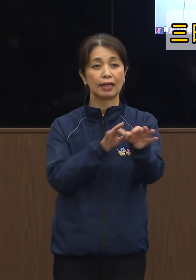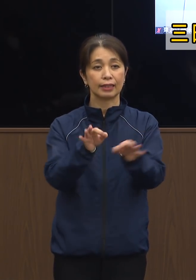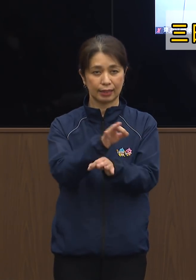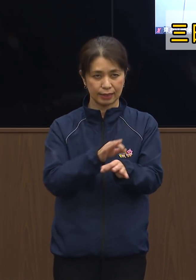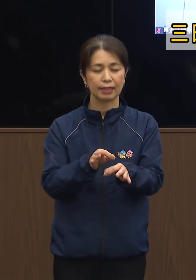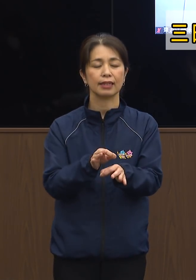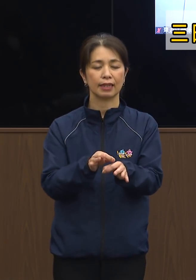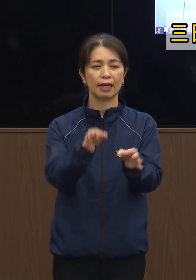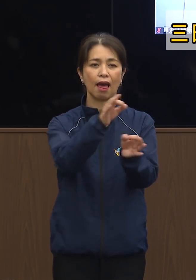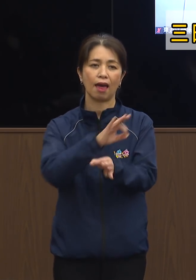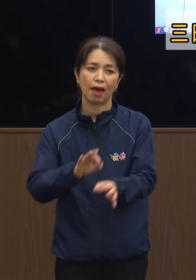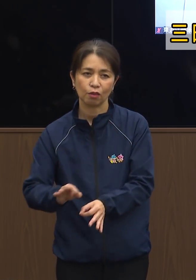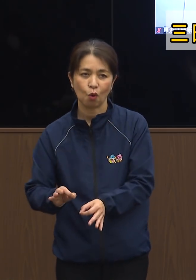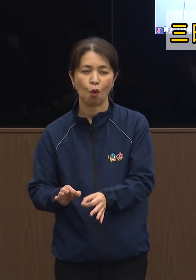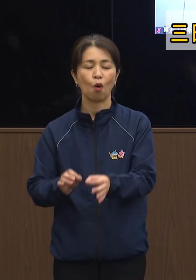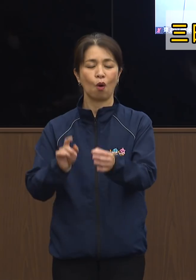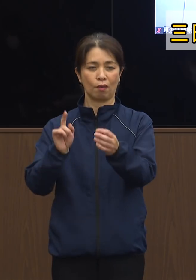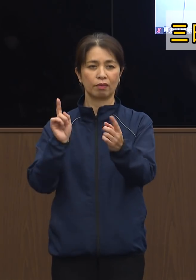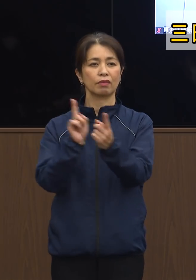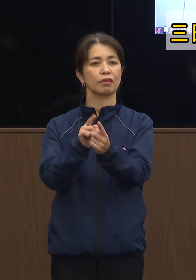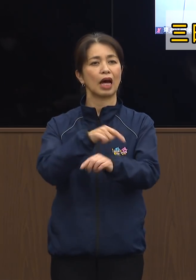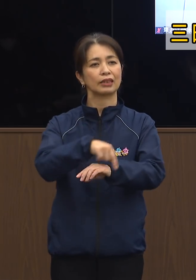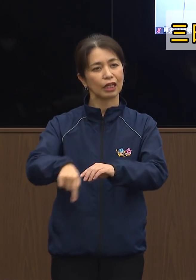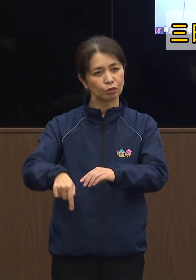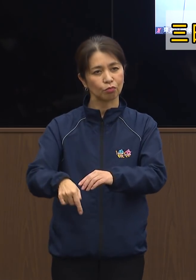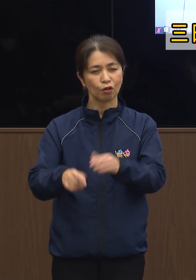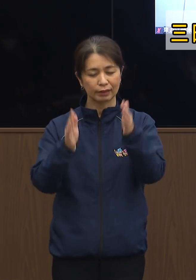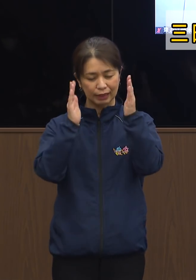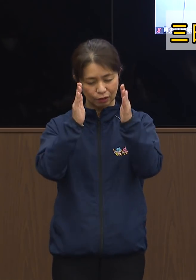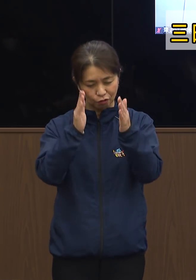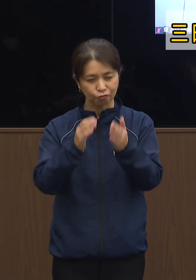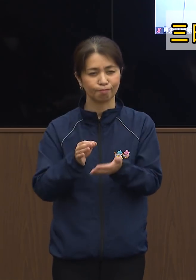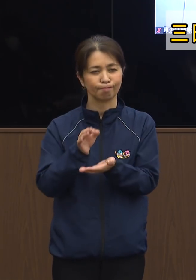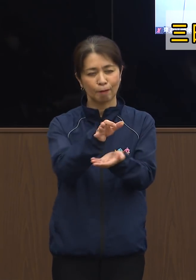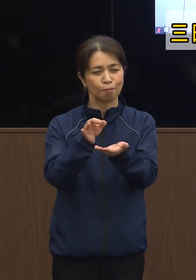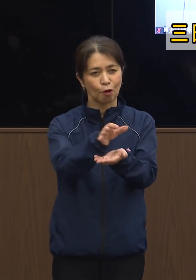対策にも全力で取り組んでいくことといたします。